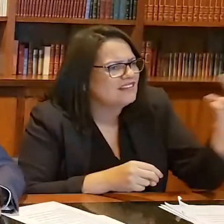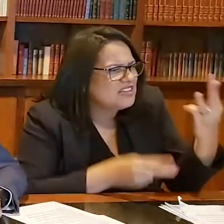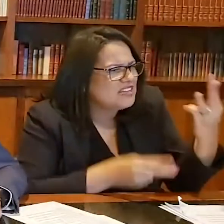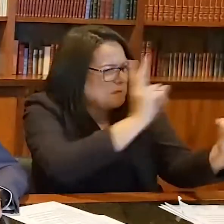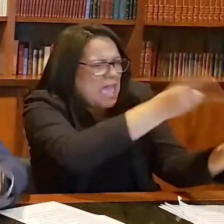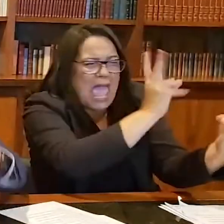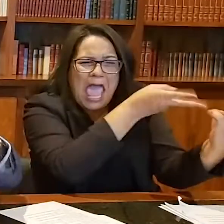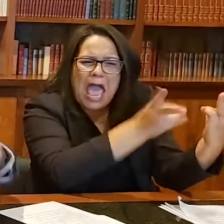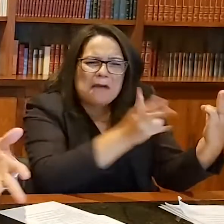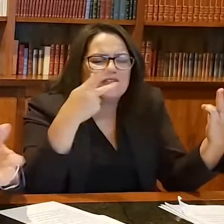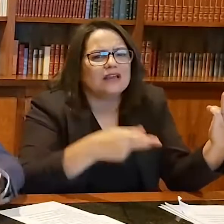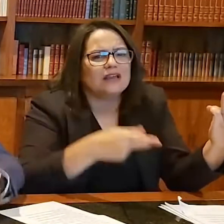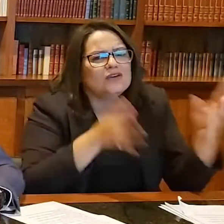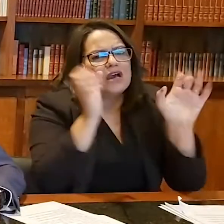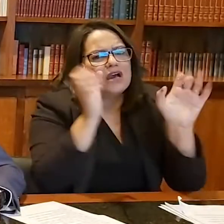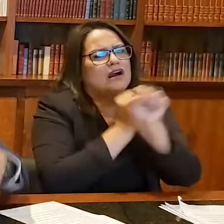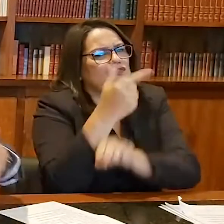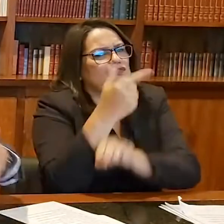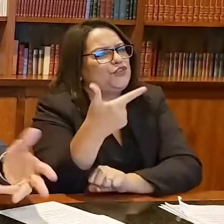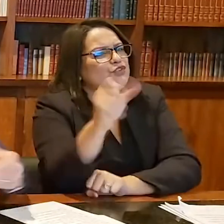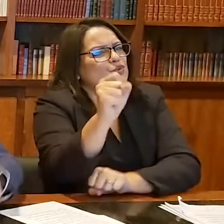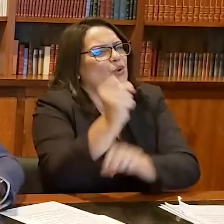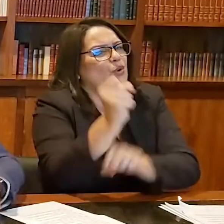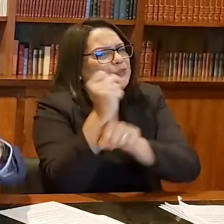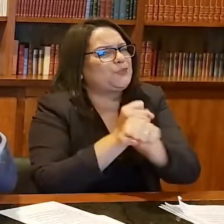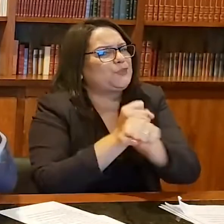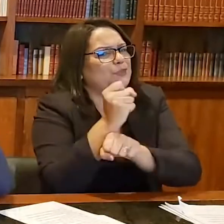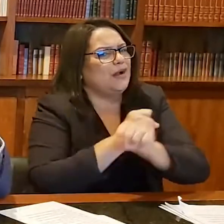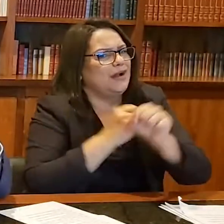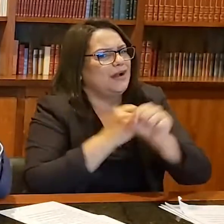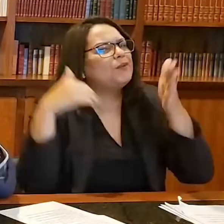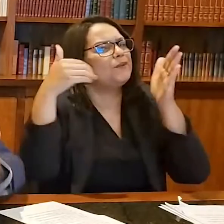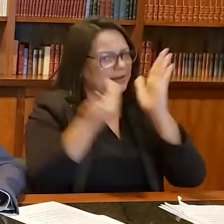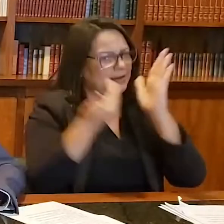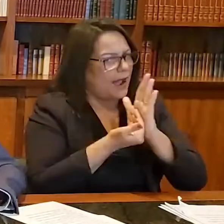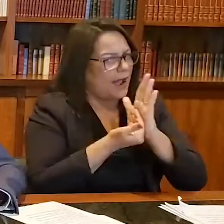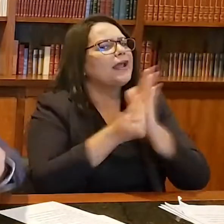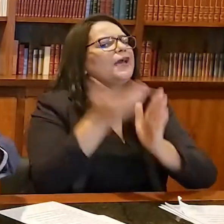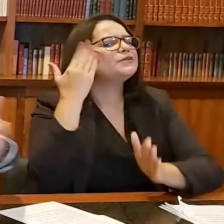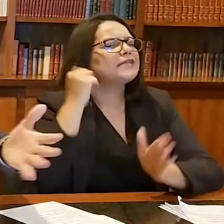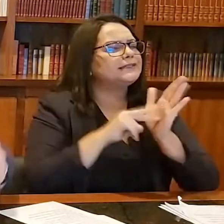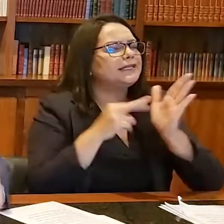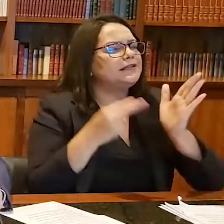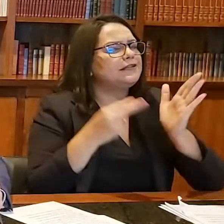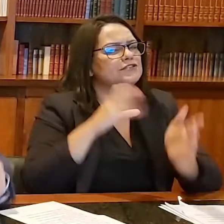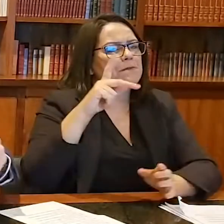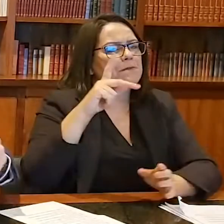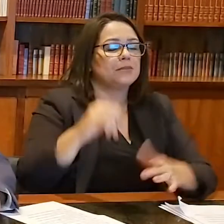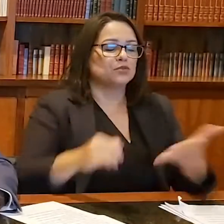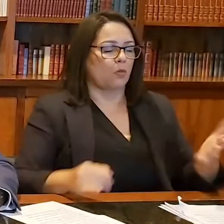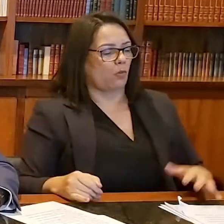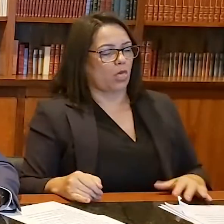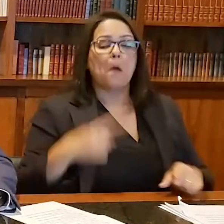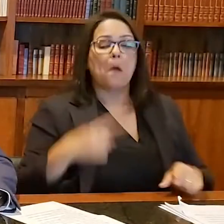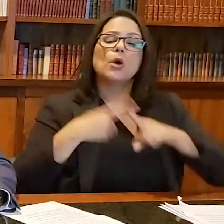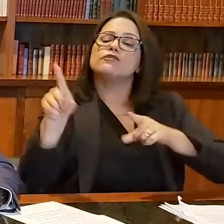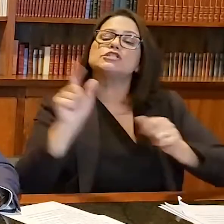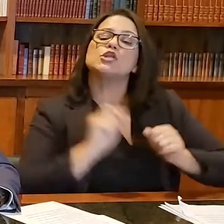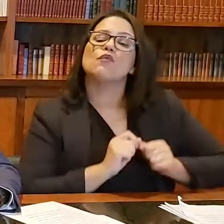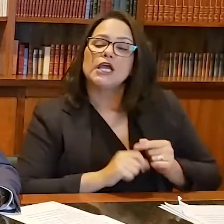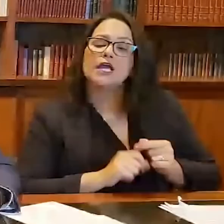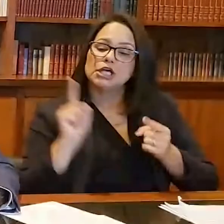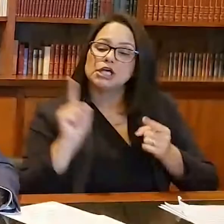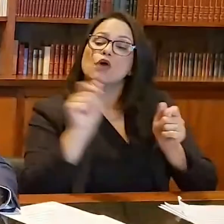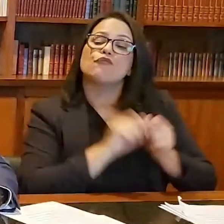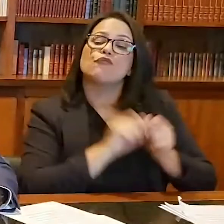sempre. Eu fiquei 28 anos dentro da Câmara, sei o que é CPI e na maioria da gente para que serve. Sabem tudo. Ah, por que você não fez isso? Por que você fez